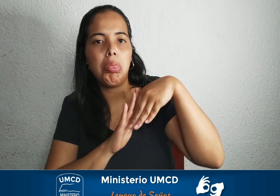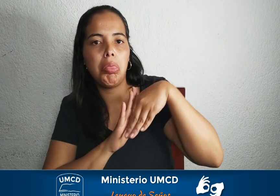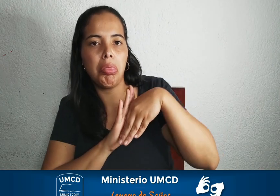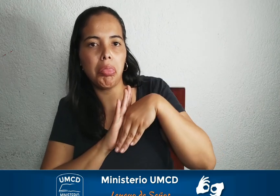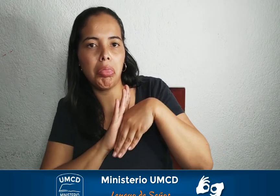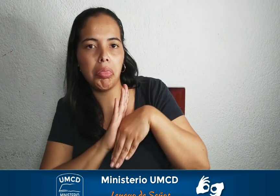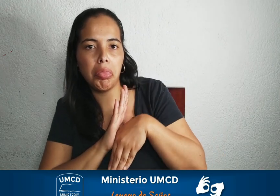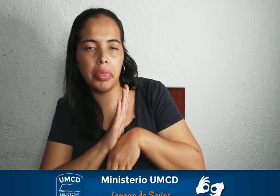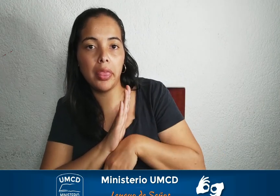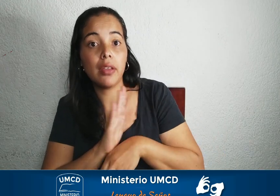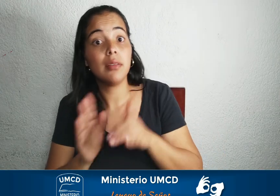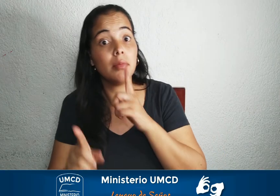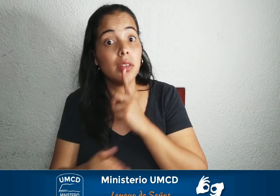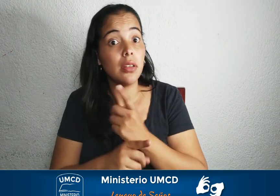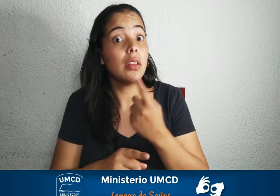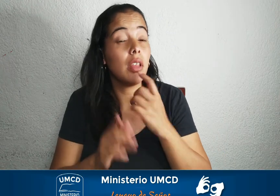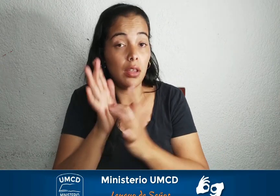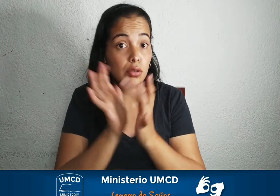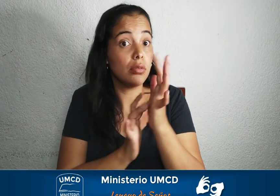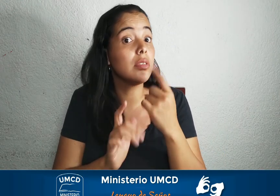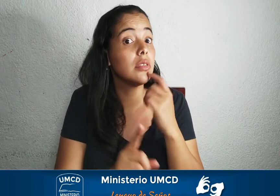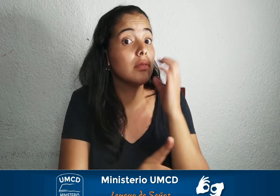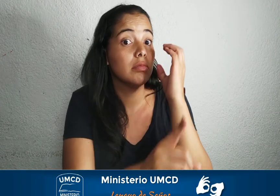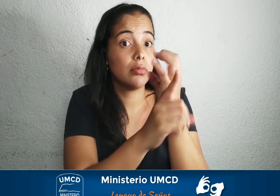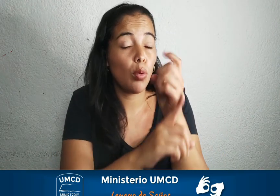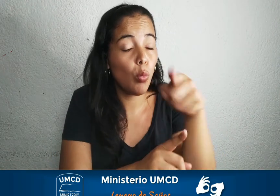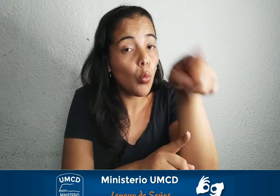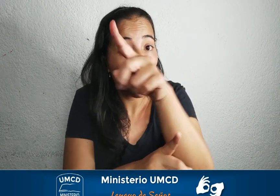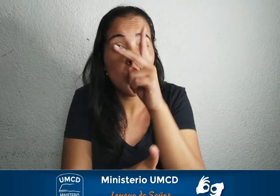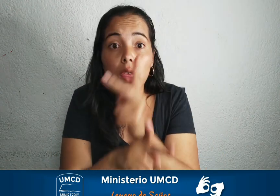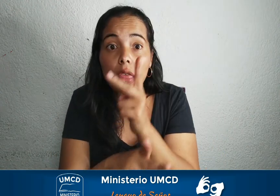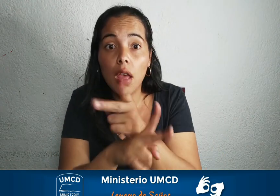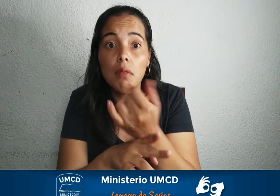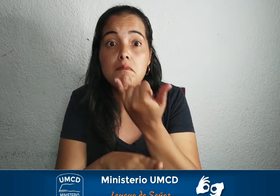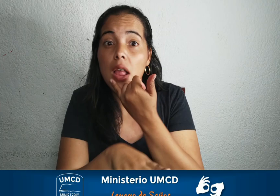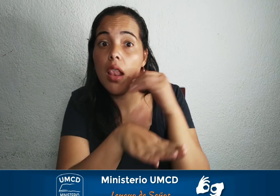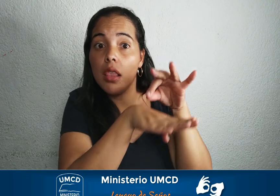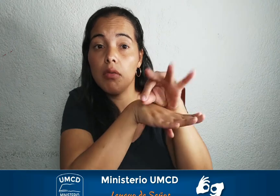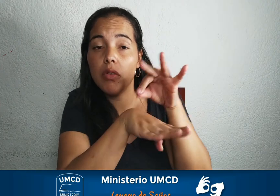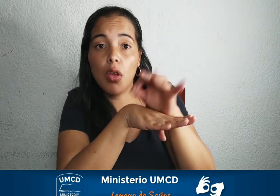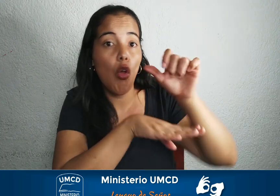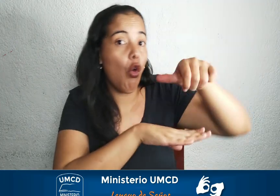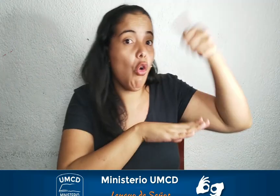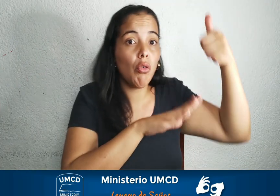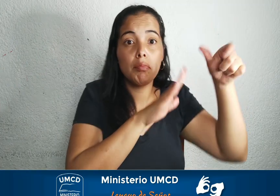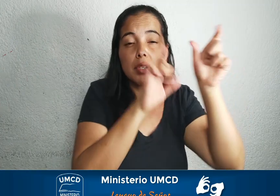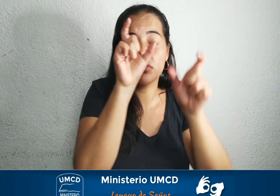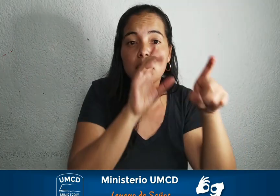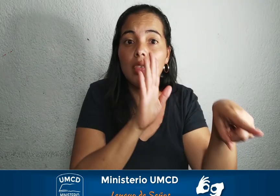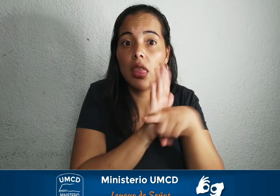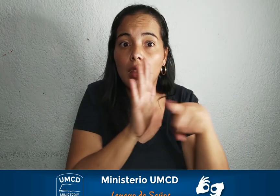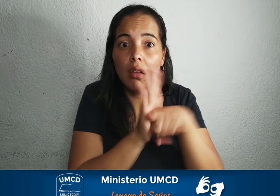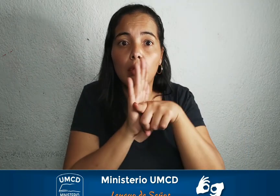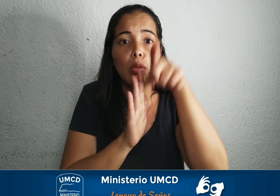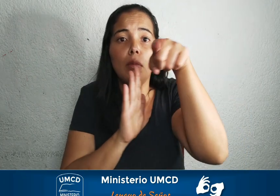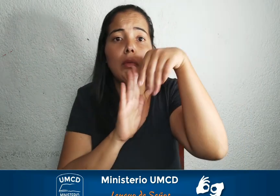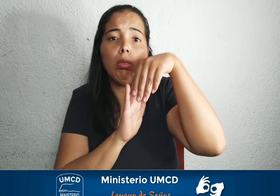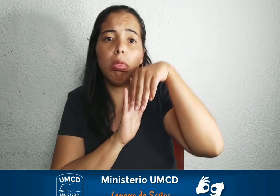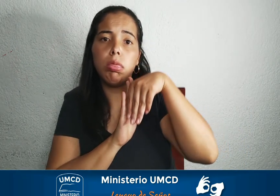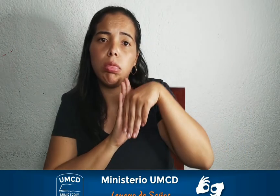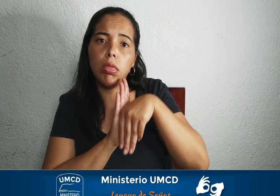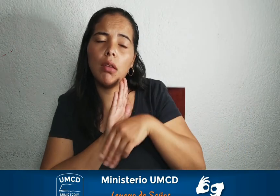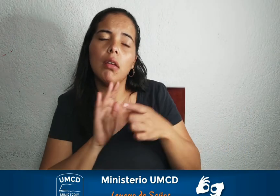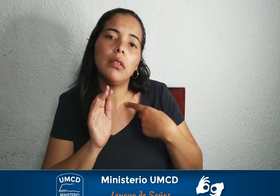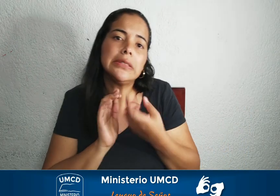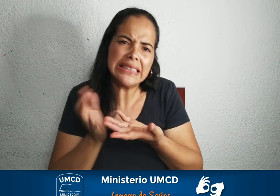15, y les mandó diciendo: mirad, guardaos de la levadura de los fariseos y de la levadura de Herodes. Los